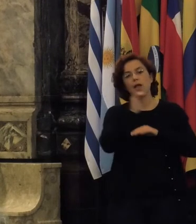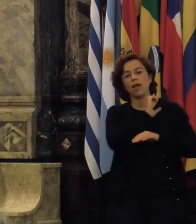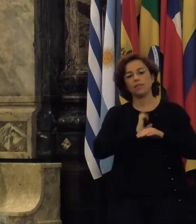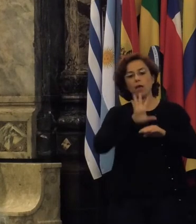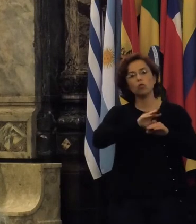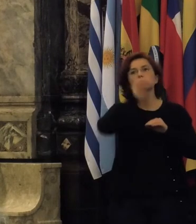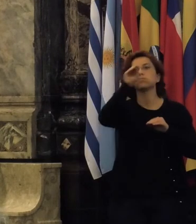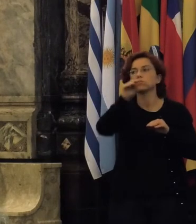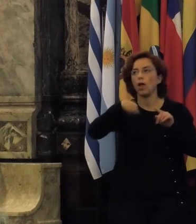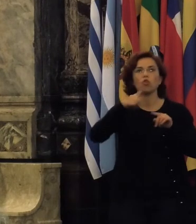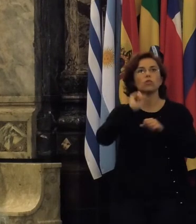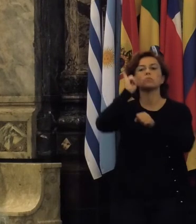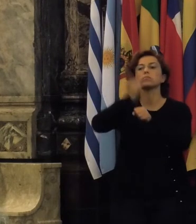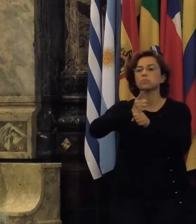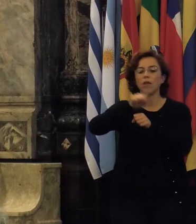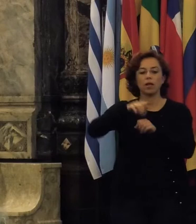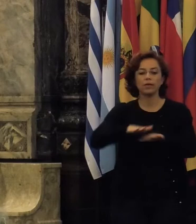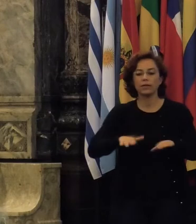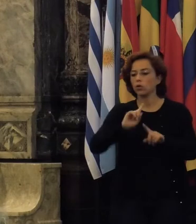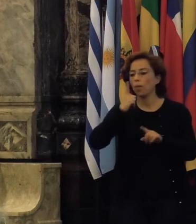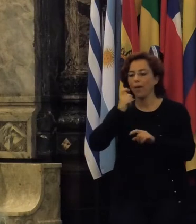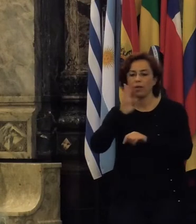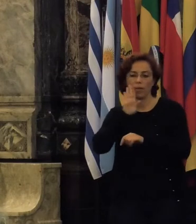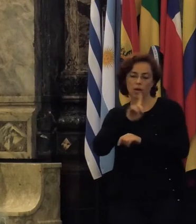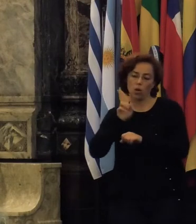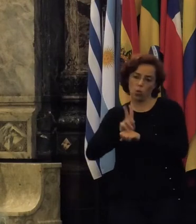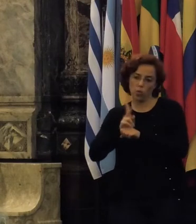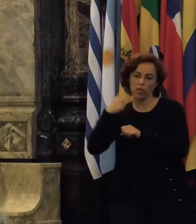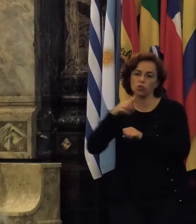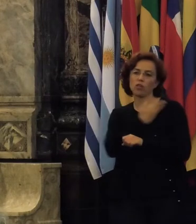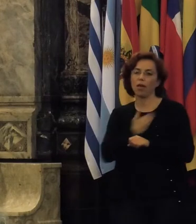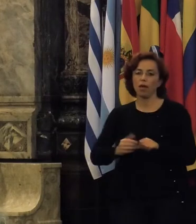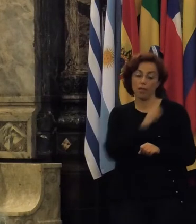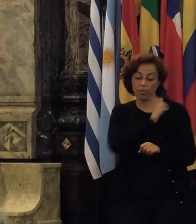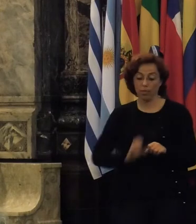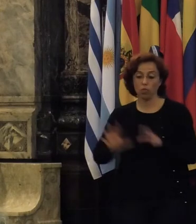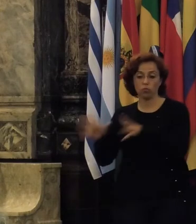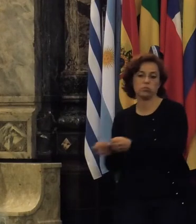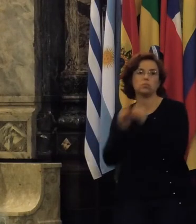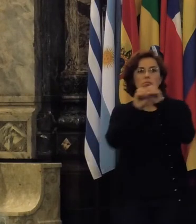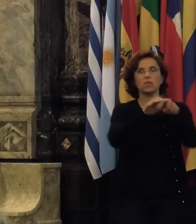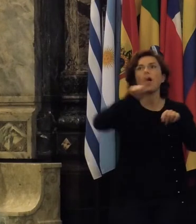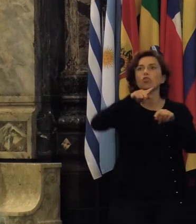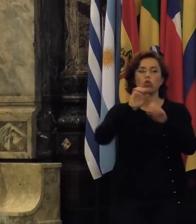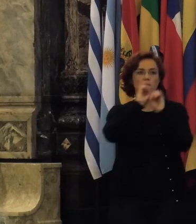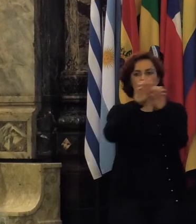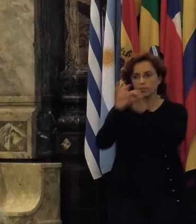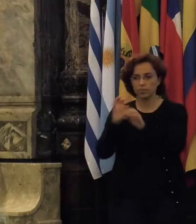interviene porque un niño no está a cargo de cuidados parentales o familiares. Entonces, bueno, hogares